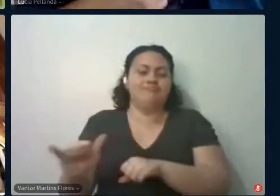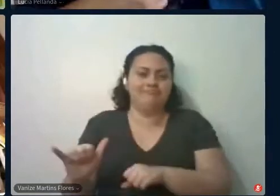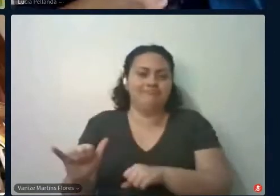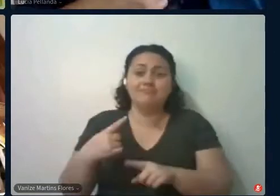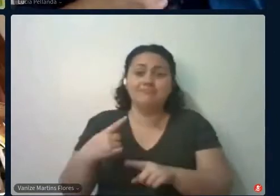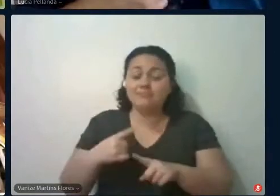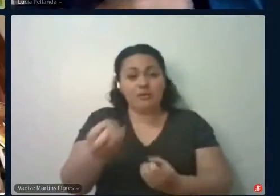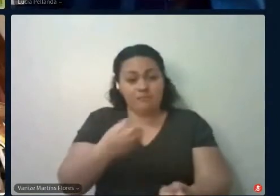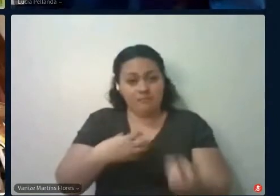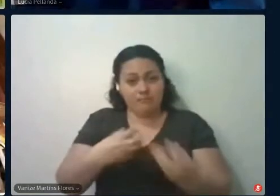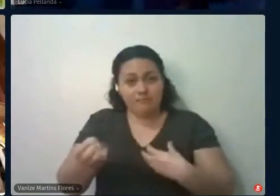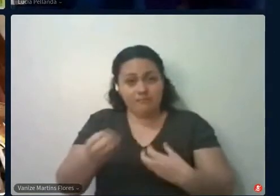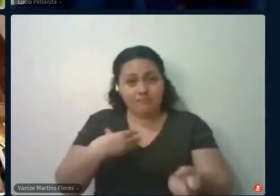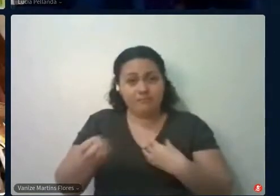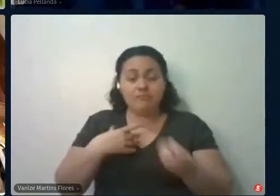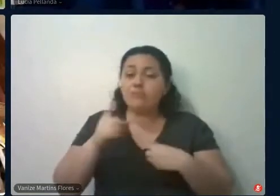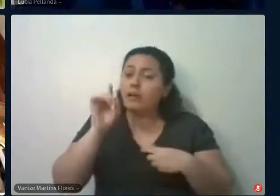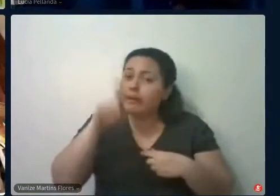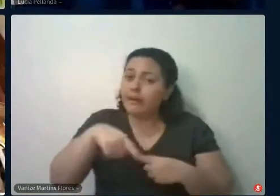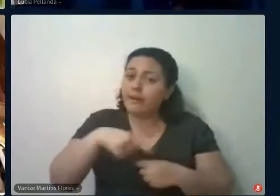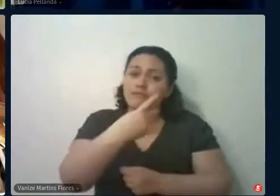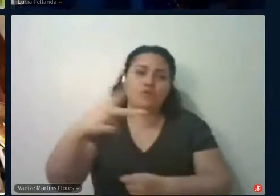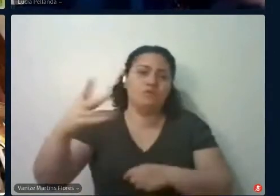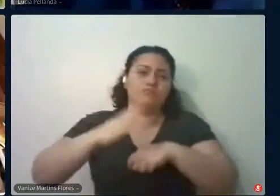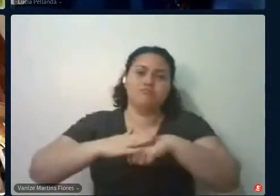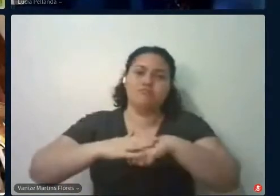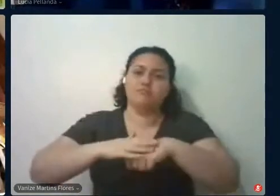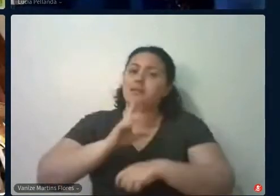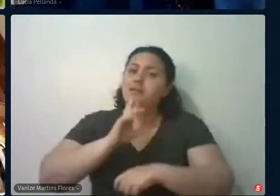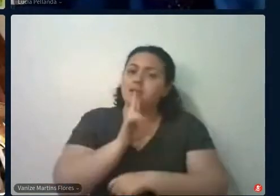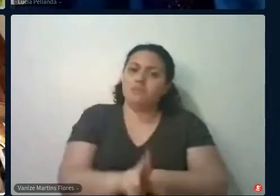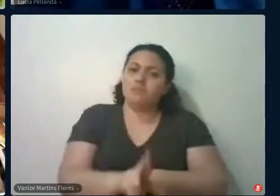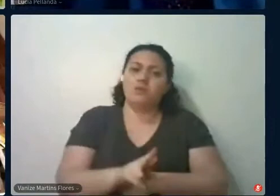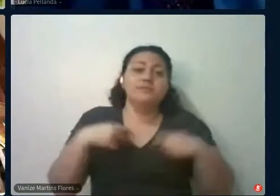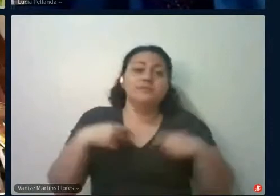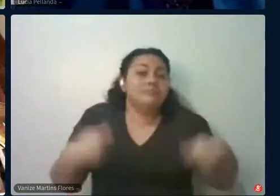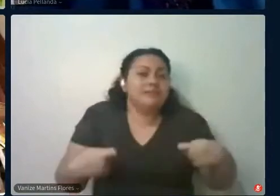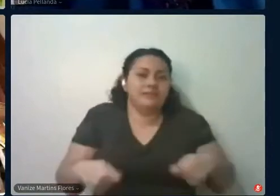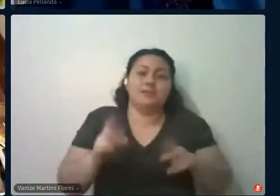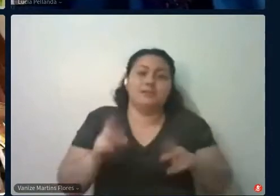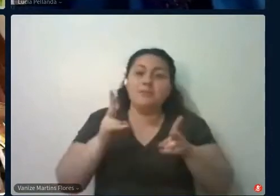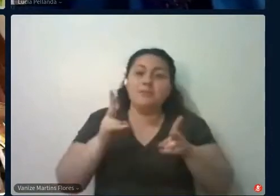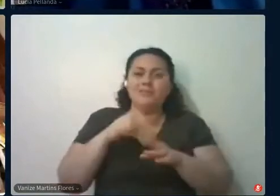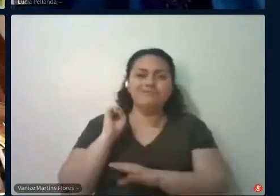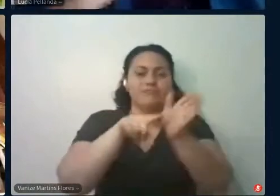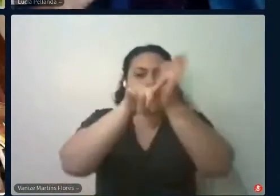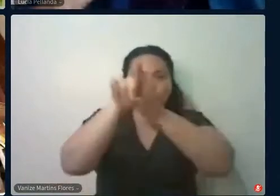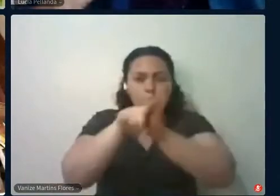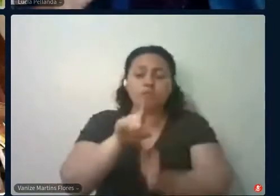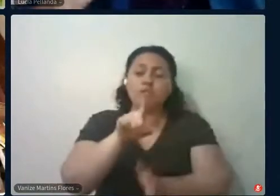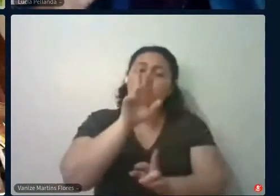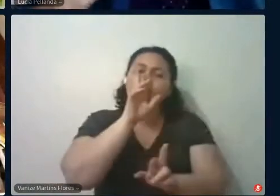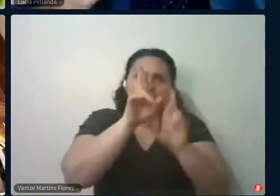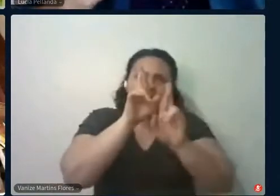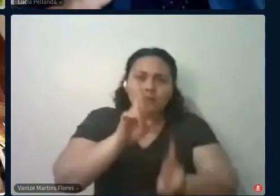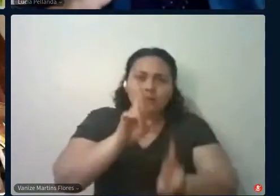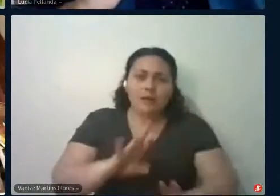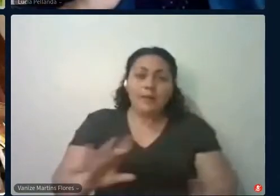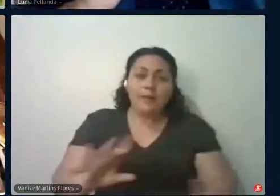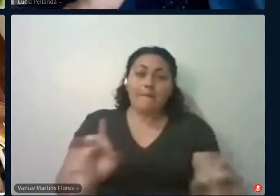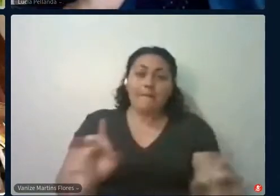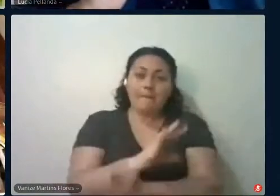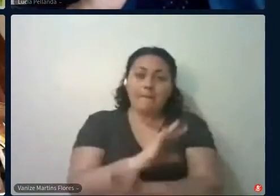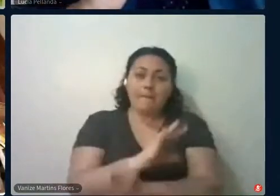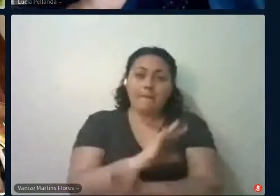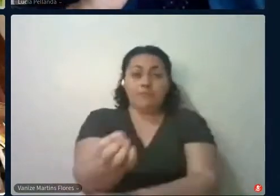partir da resposta de vocês ao questionário, né, à enquete. Então, isso é muito importante, porque esses dados também vão